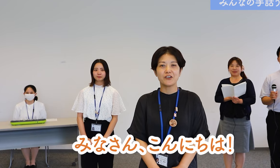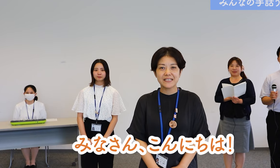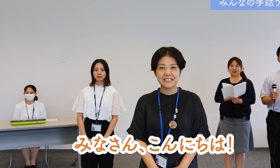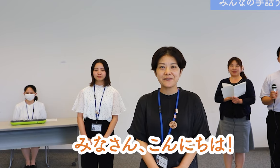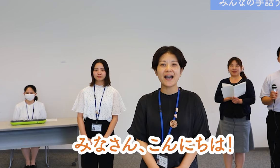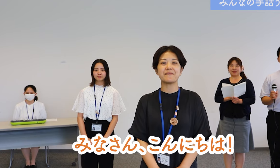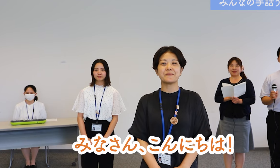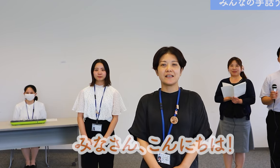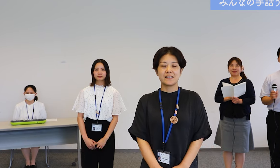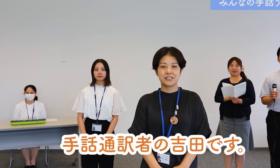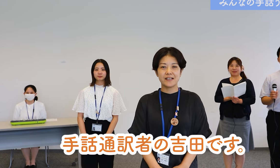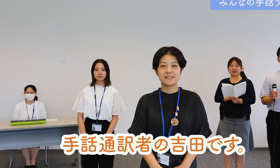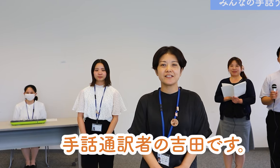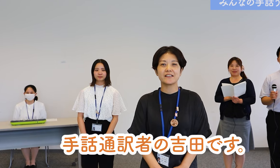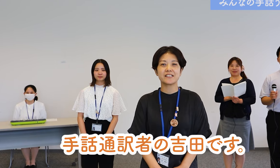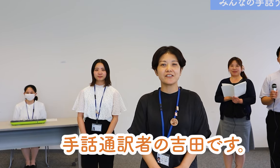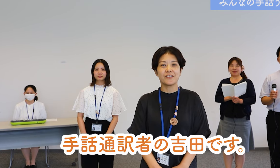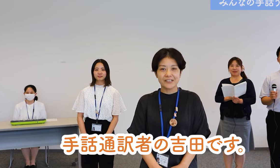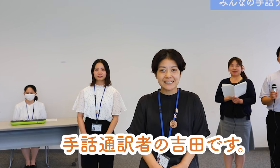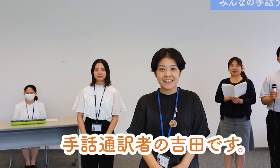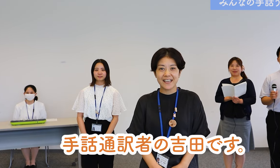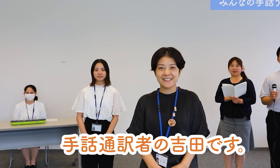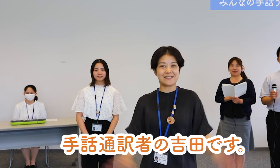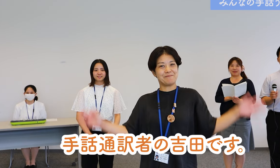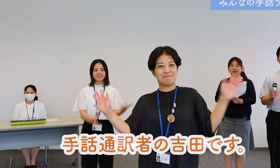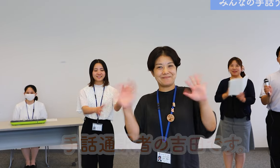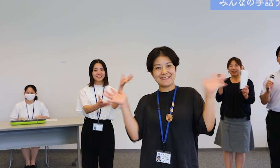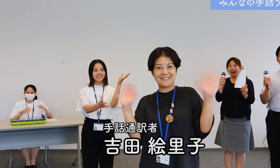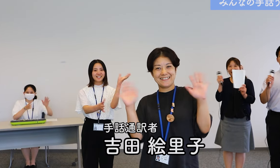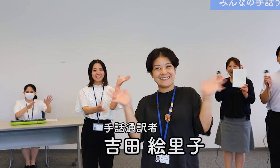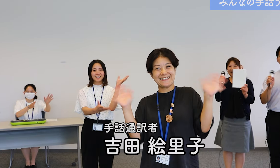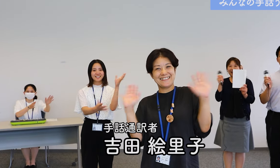こんにちは、手話通訳者の吉田です。